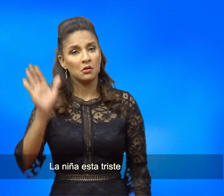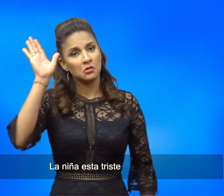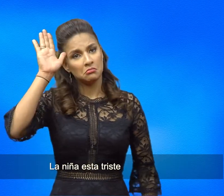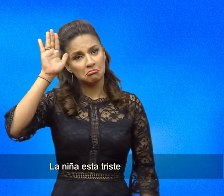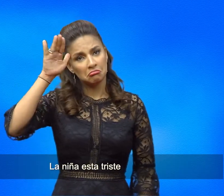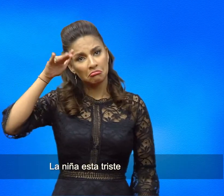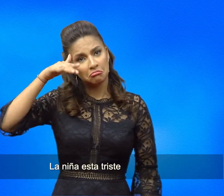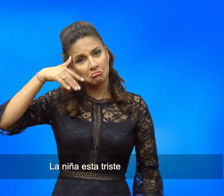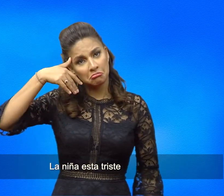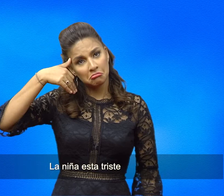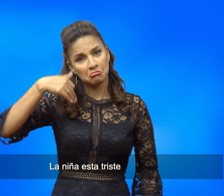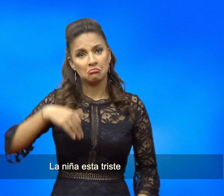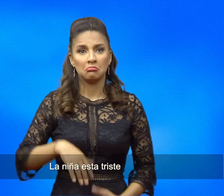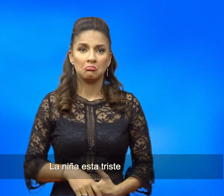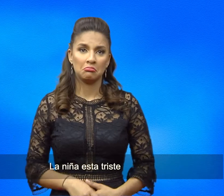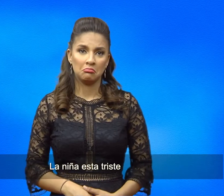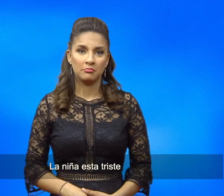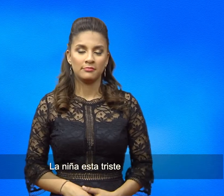la niña está triste